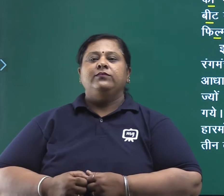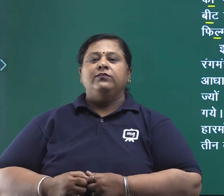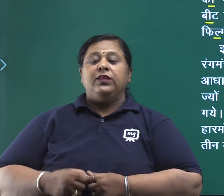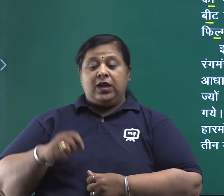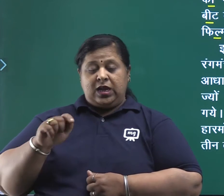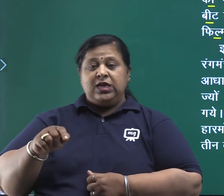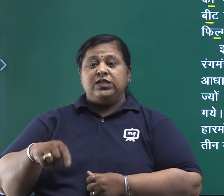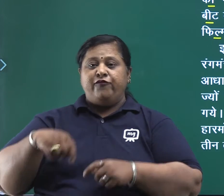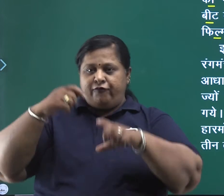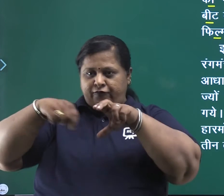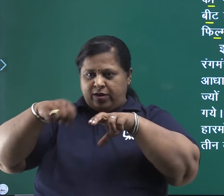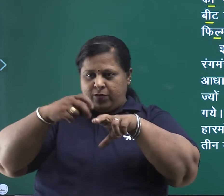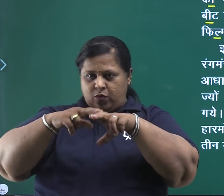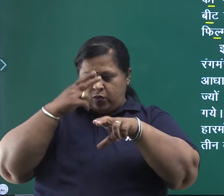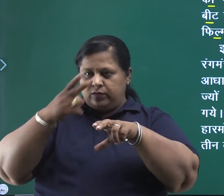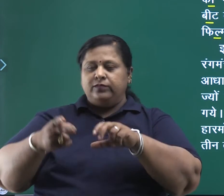और इस फिल्म को